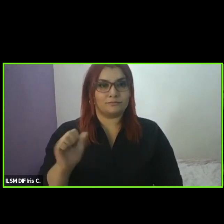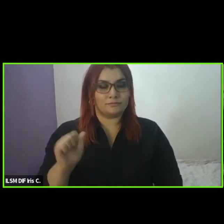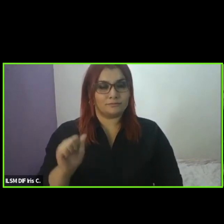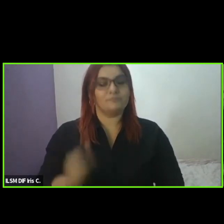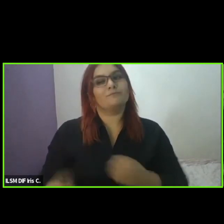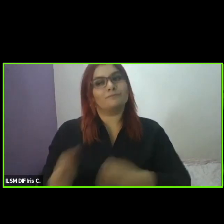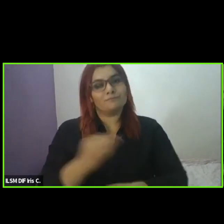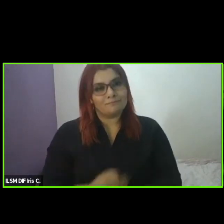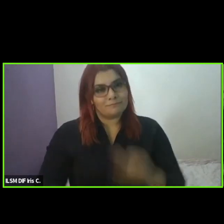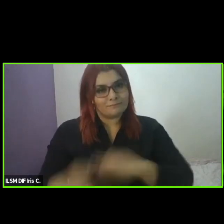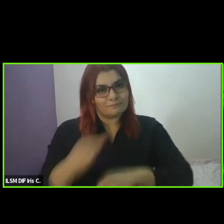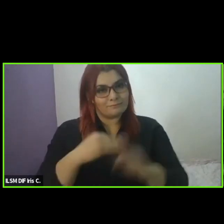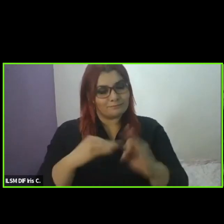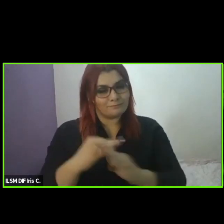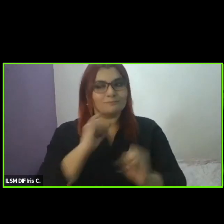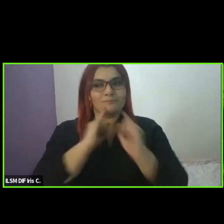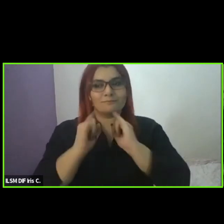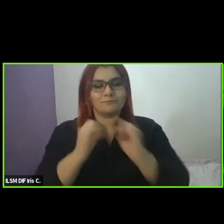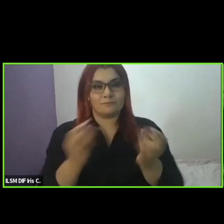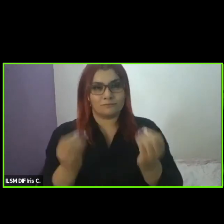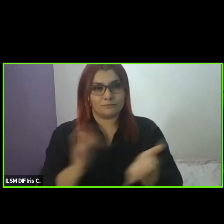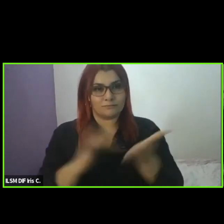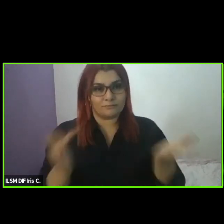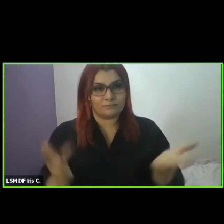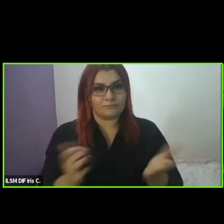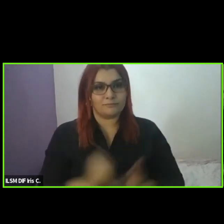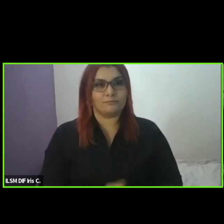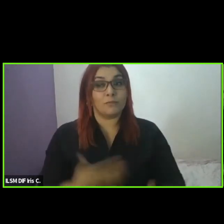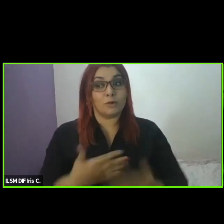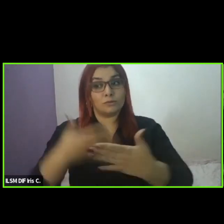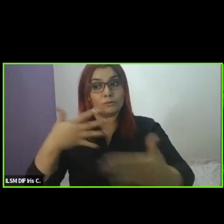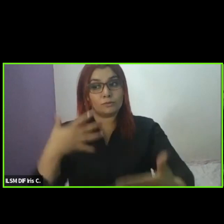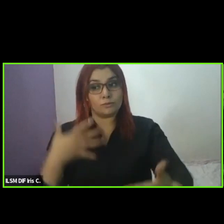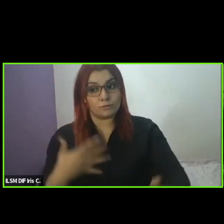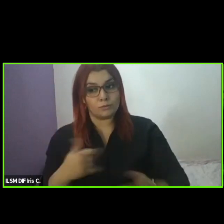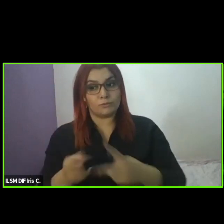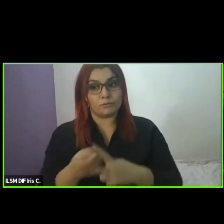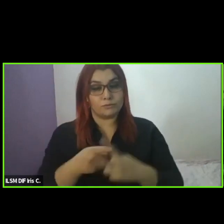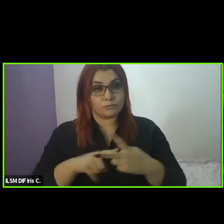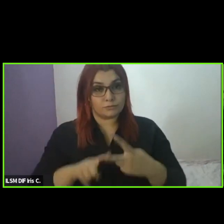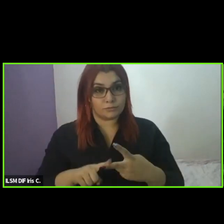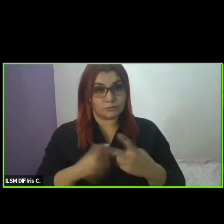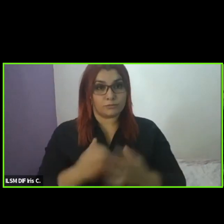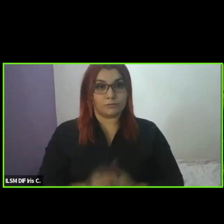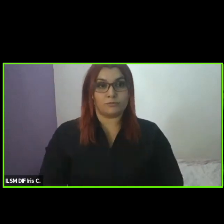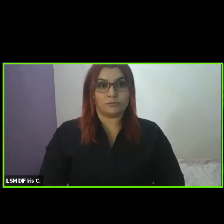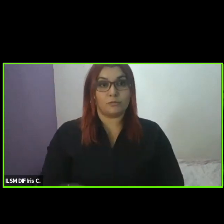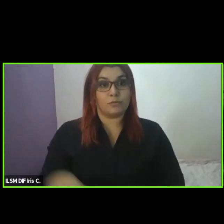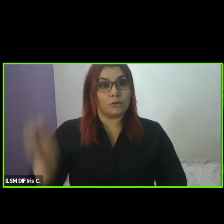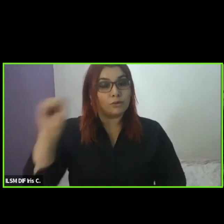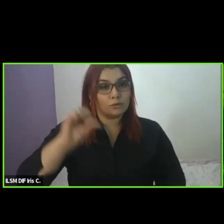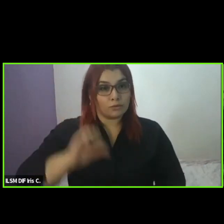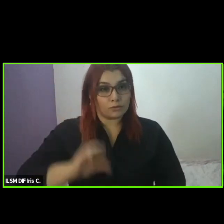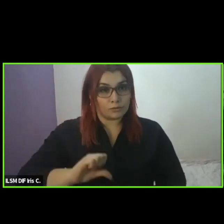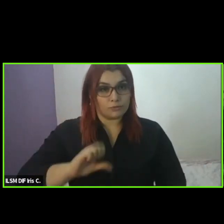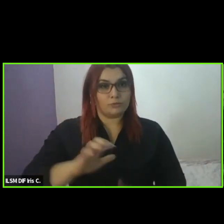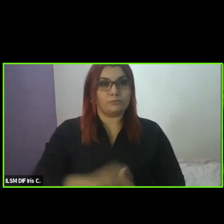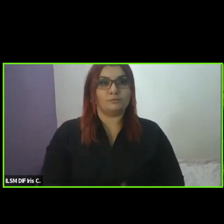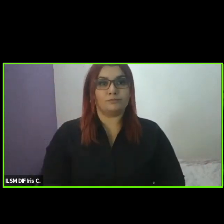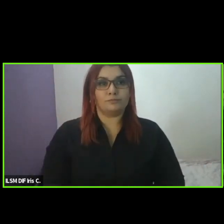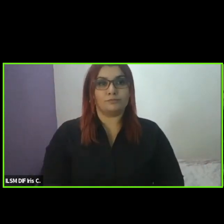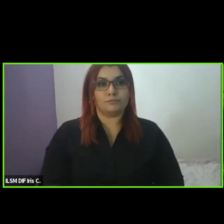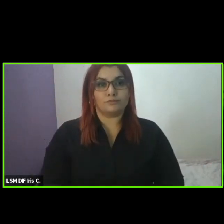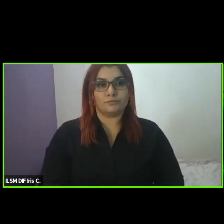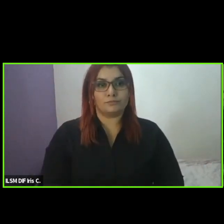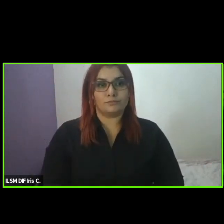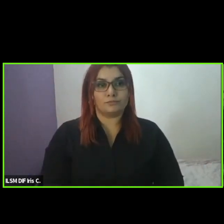Gracias por estar en este espacio. Antes de comenzar, quisiera hacer alusión a que hoy se cumplen, bueno, hoy no, pero dentro de algunos